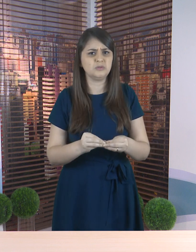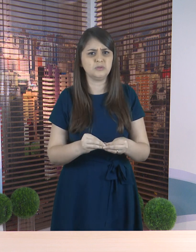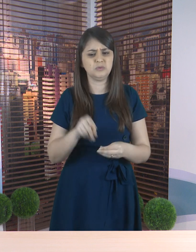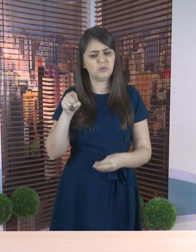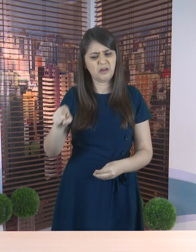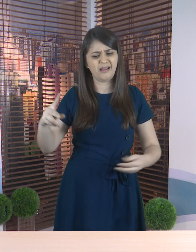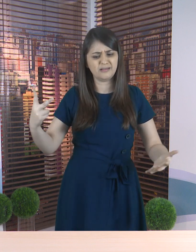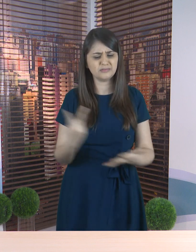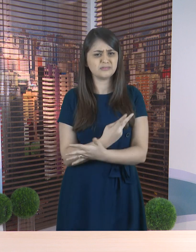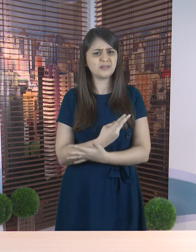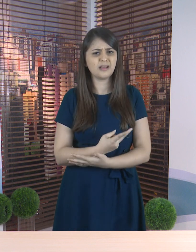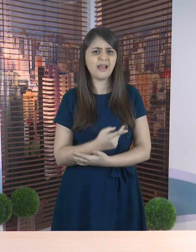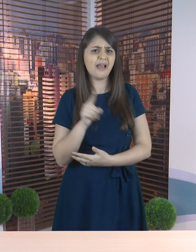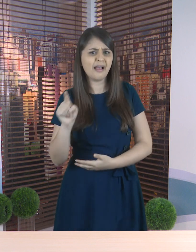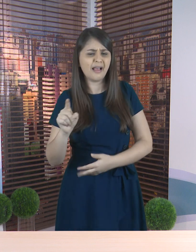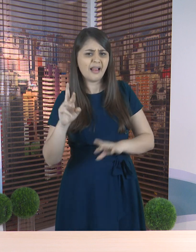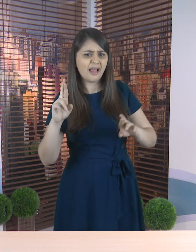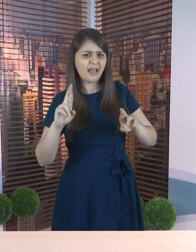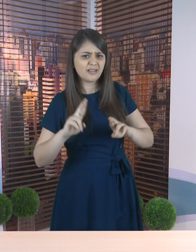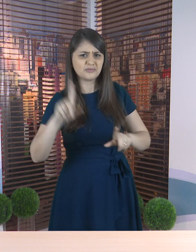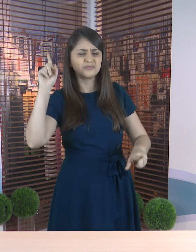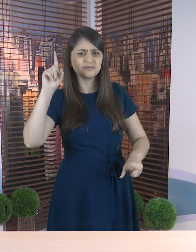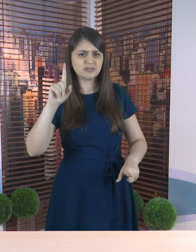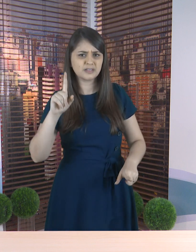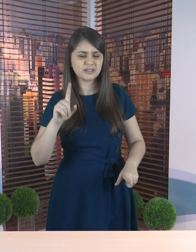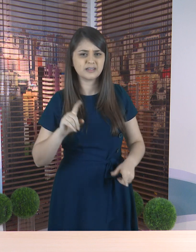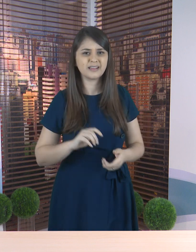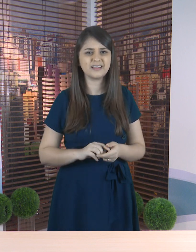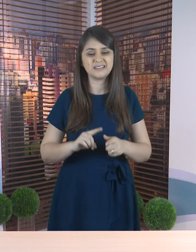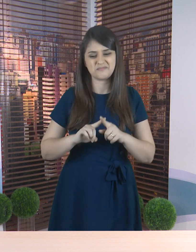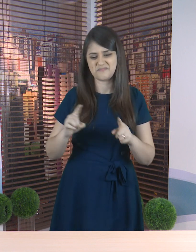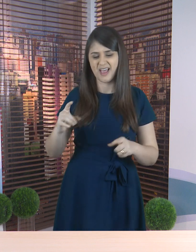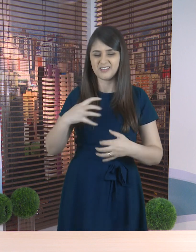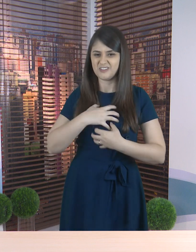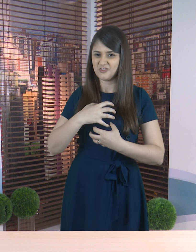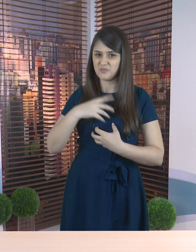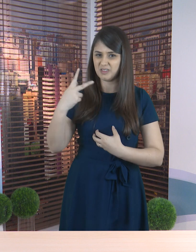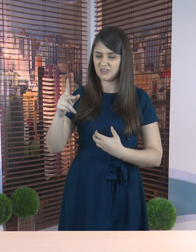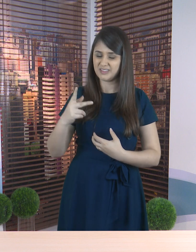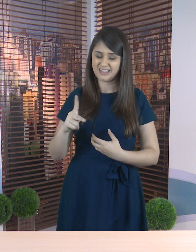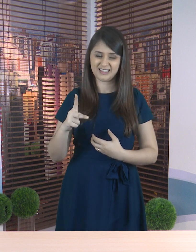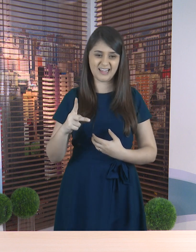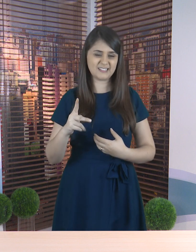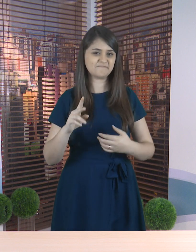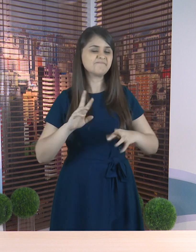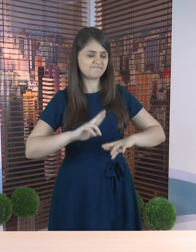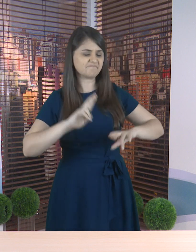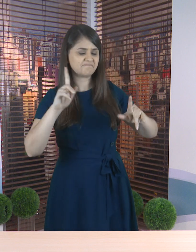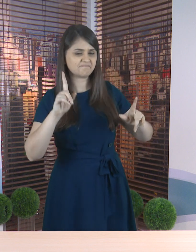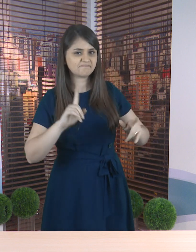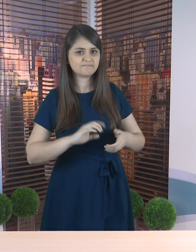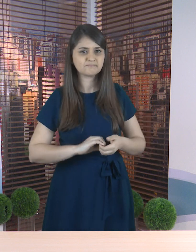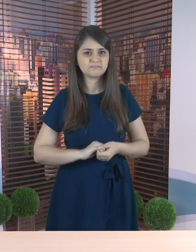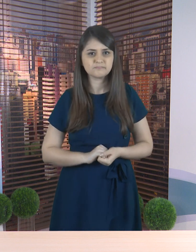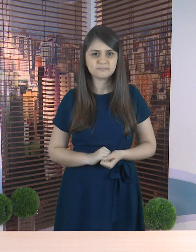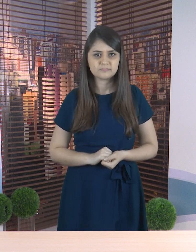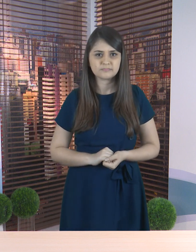seus sarcasmos ao debilitado Jó. Ele acredita que é Deus quem persegue a